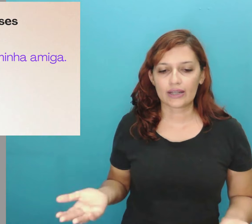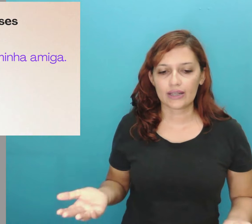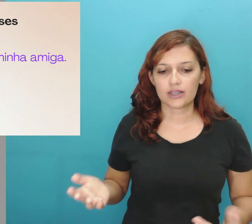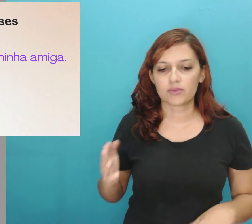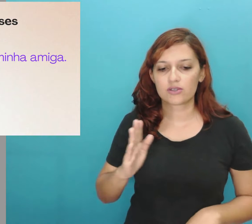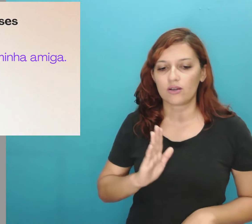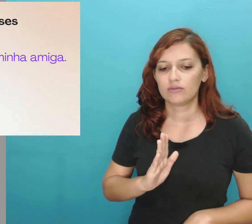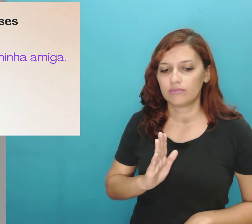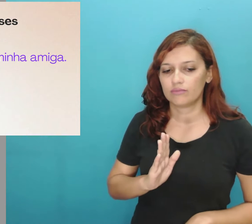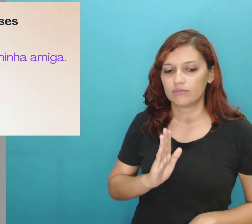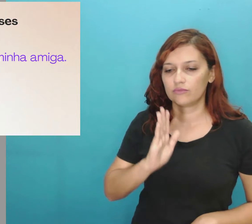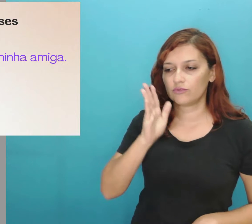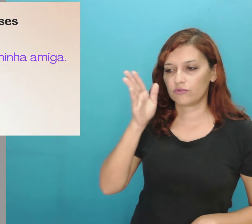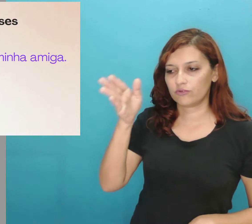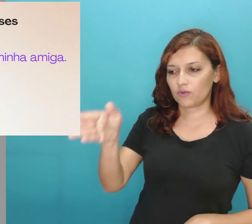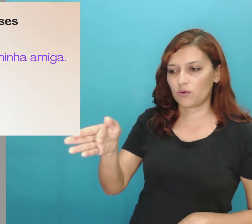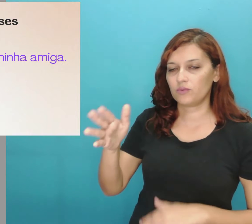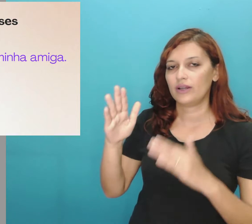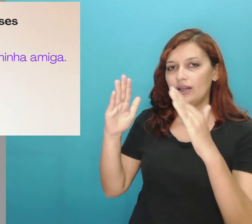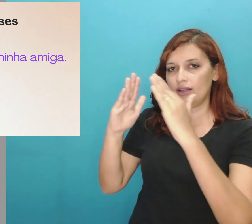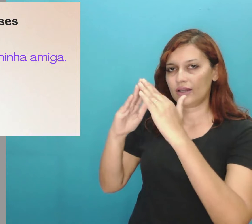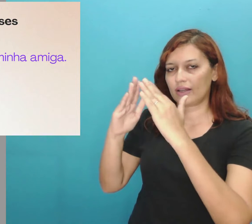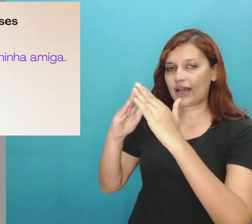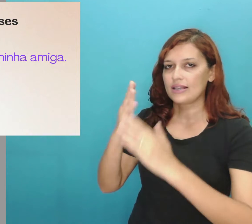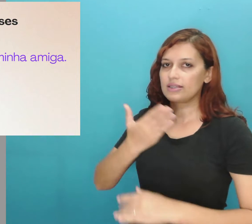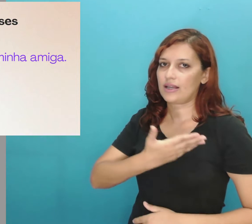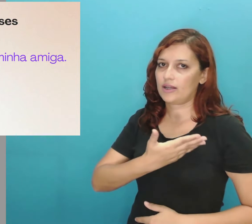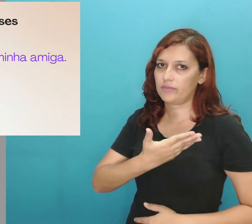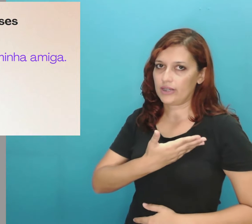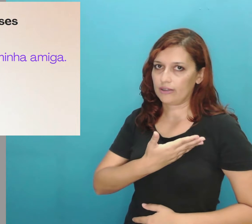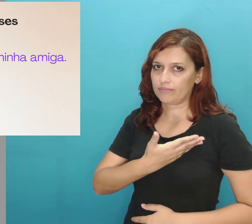em Libras? Vou casa amiga.